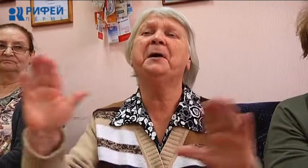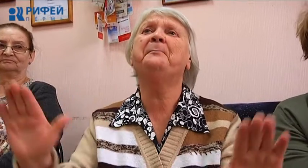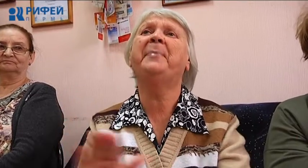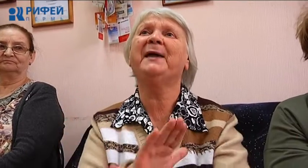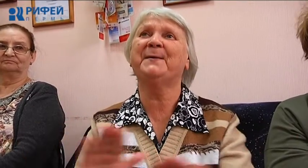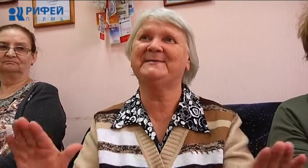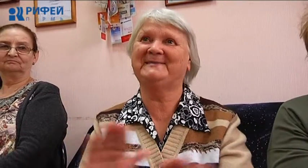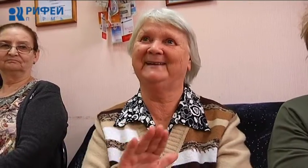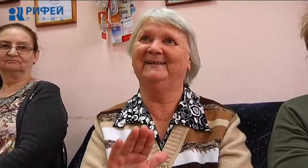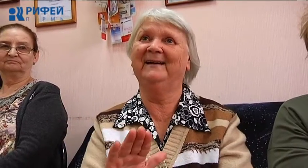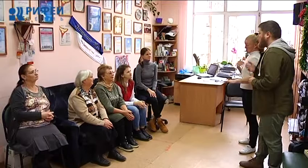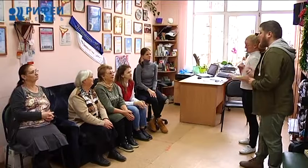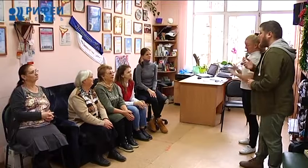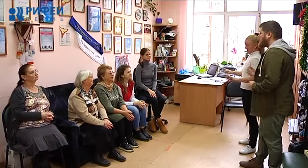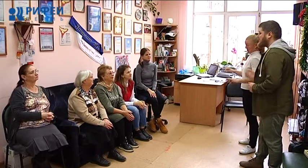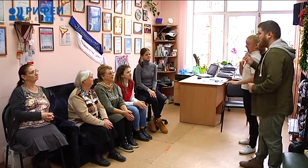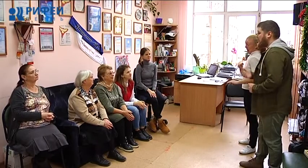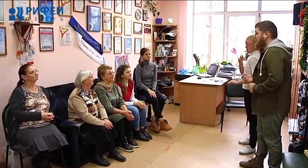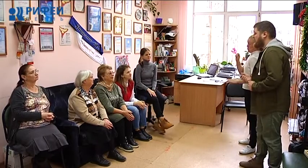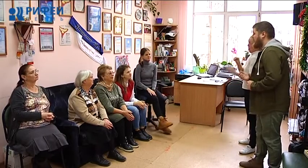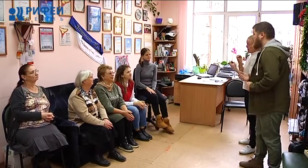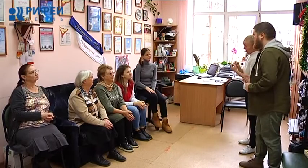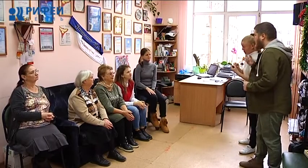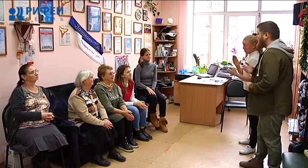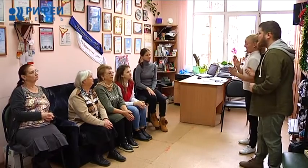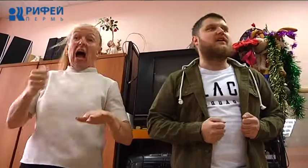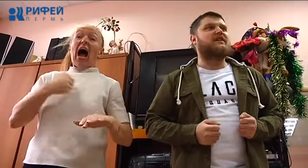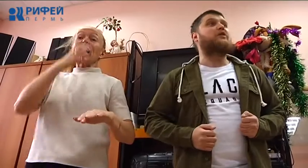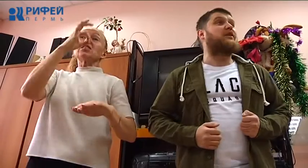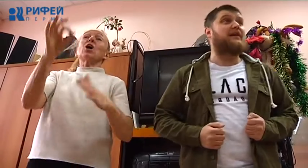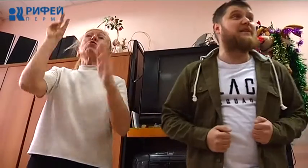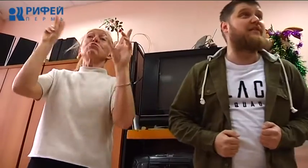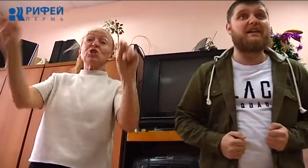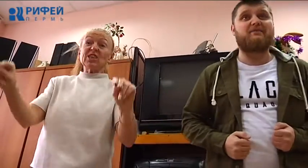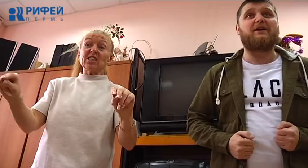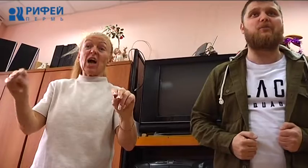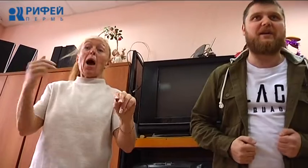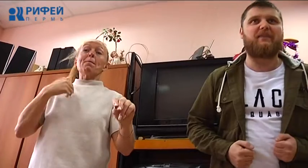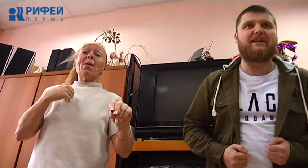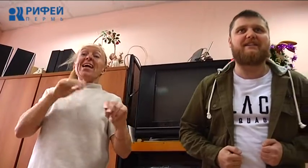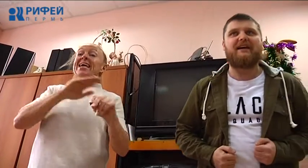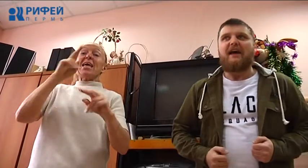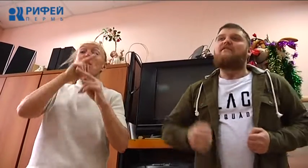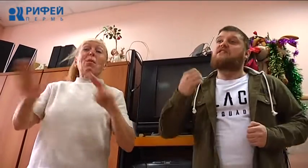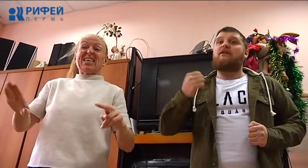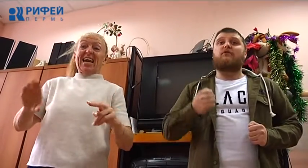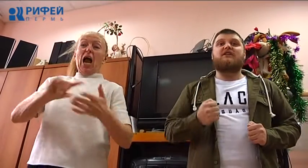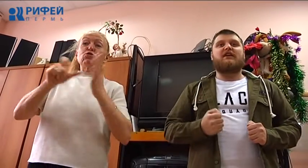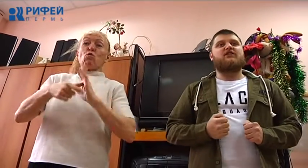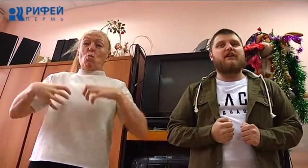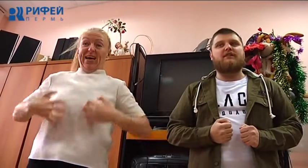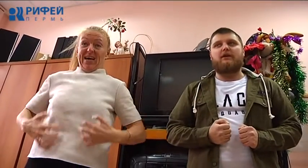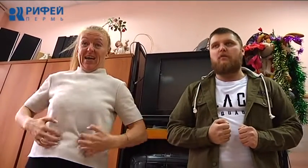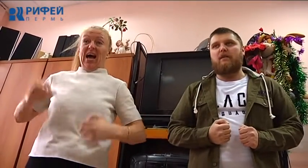вы поете. Вторая задача перед сурдопереводчиком сложнее. Теперь Полина должна перевести довольно сложную